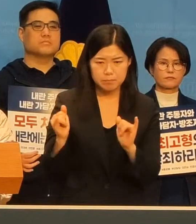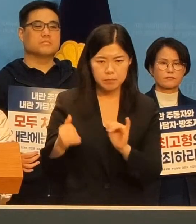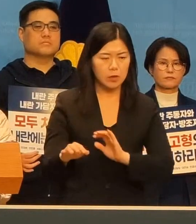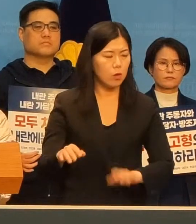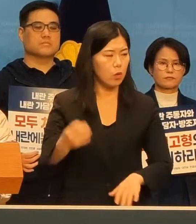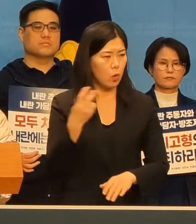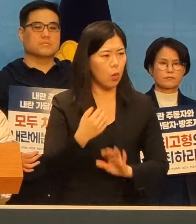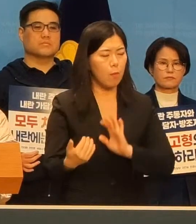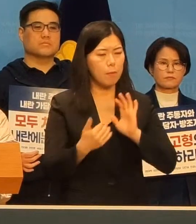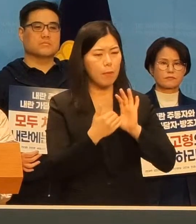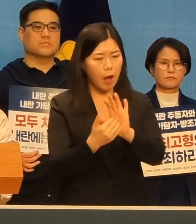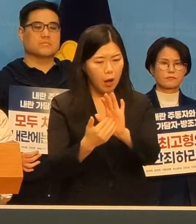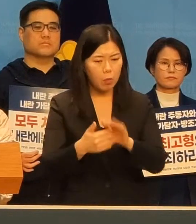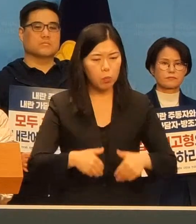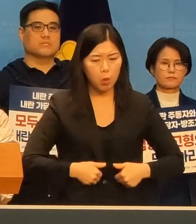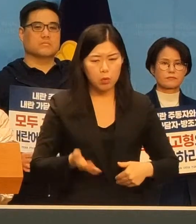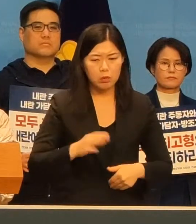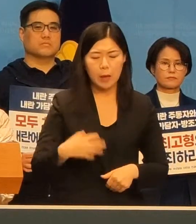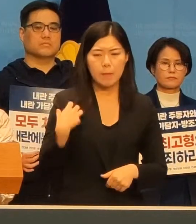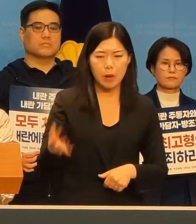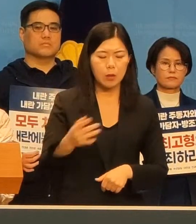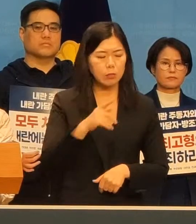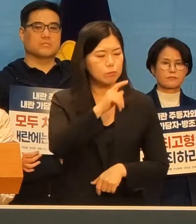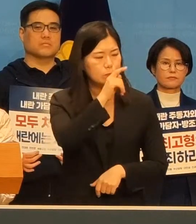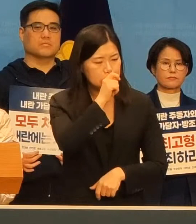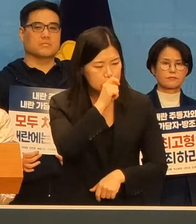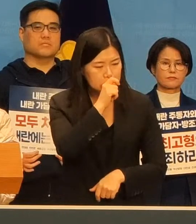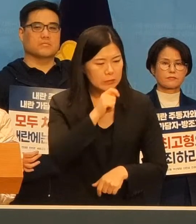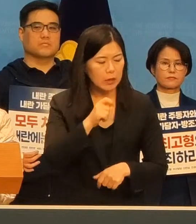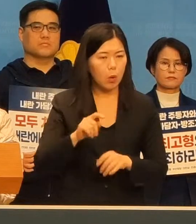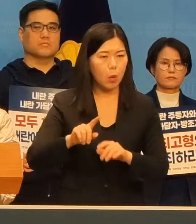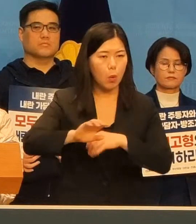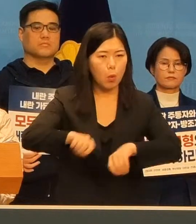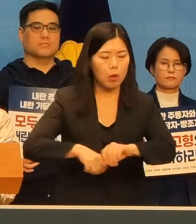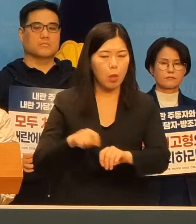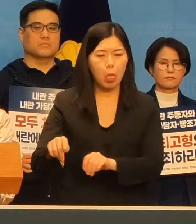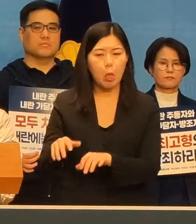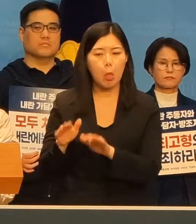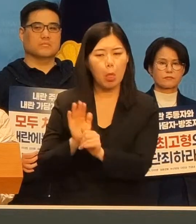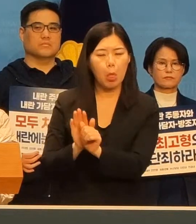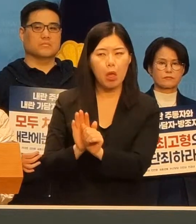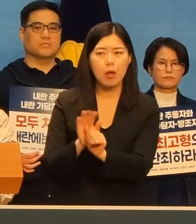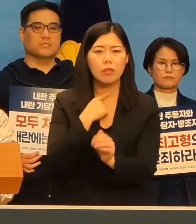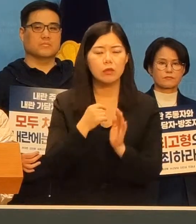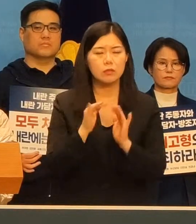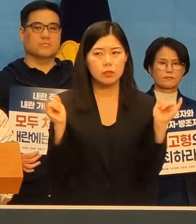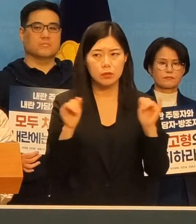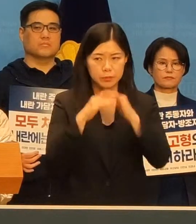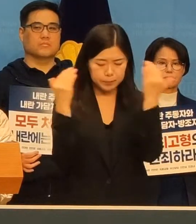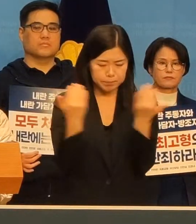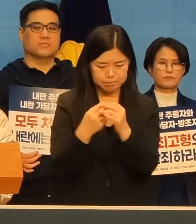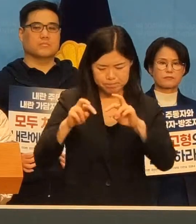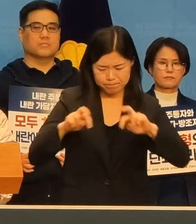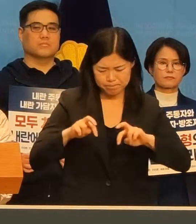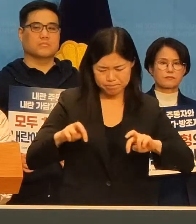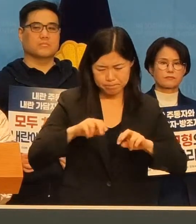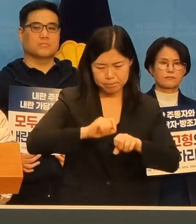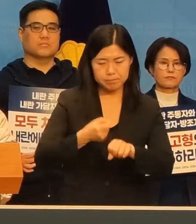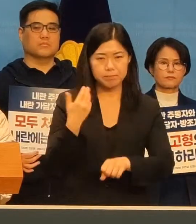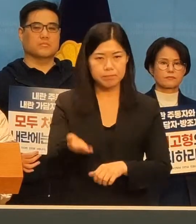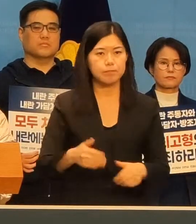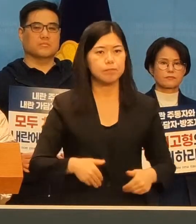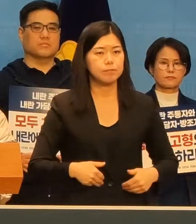할 자리에서 방관하고 묵인하고 되려 내란에 부역했던 자들까지 끝까지 찾아내 단죄해야